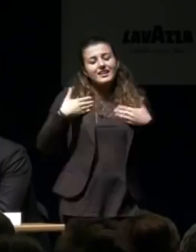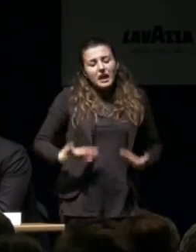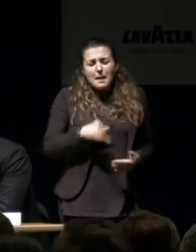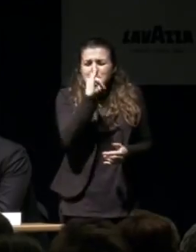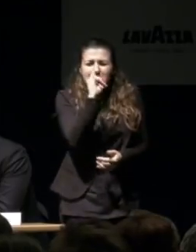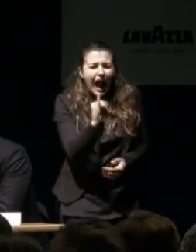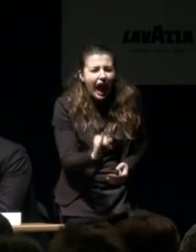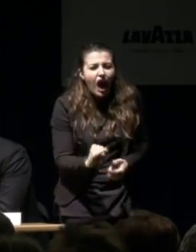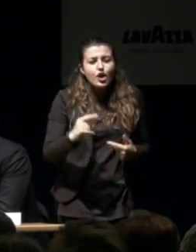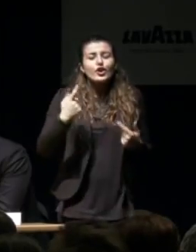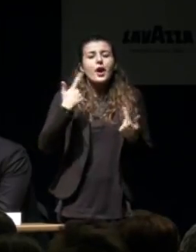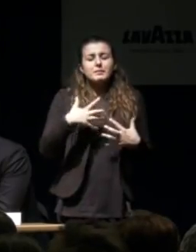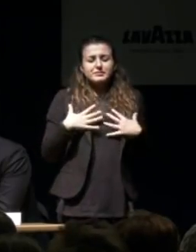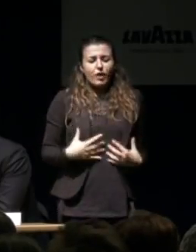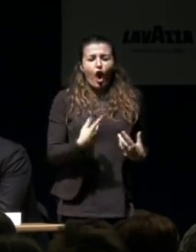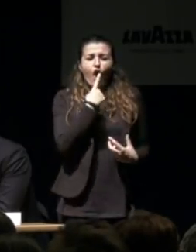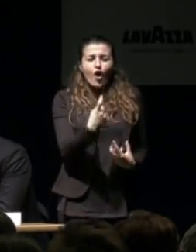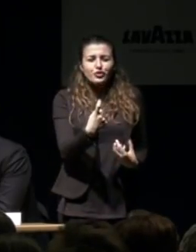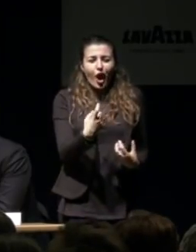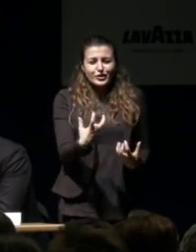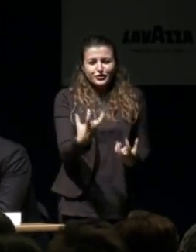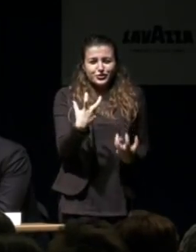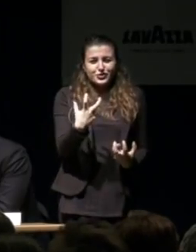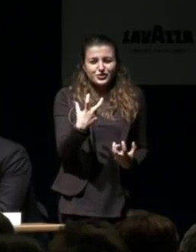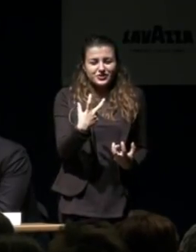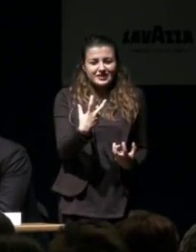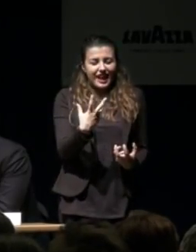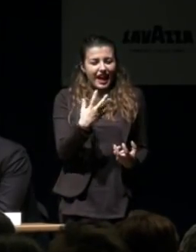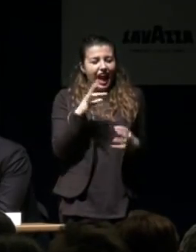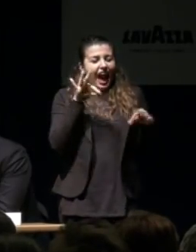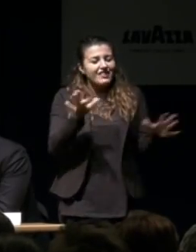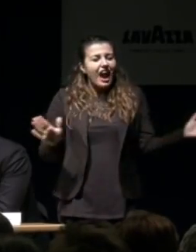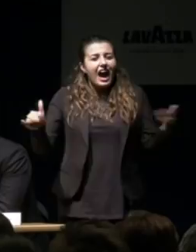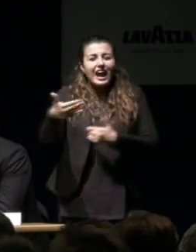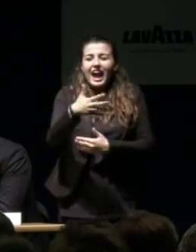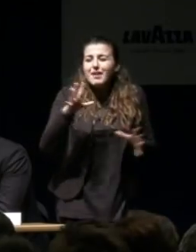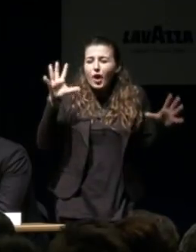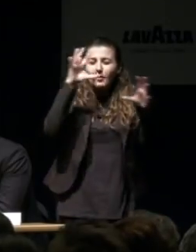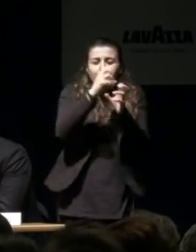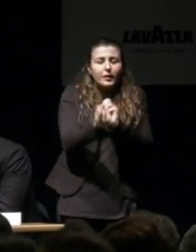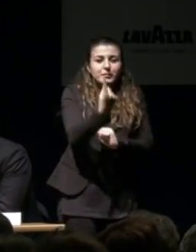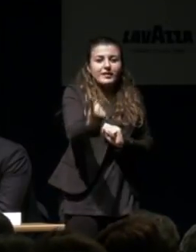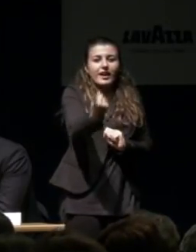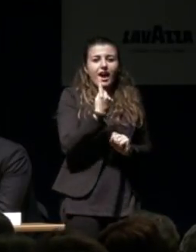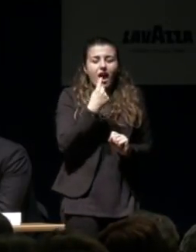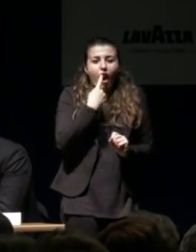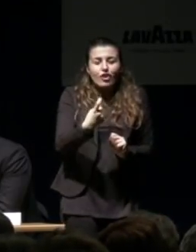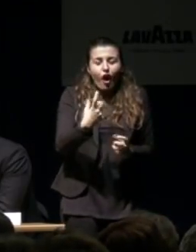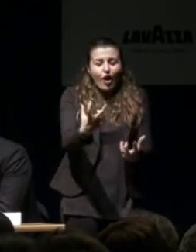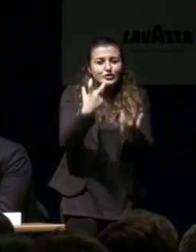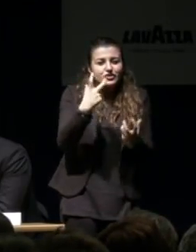magro e con questo rosso che arrivava all'improvviso nella stanza è che c è come dire che ci dava